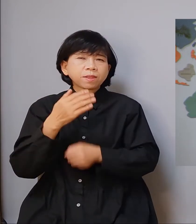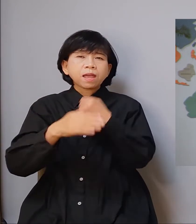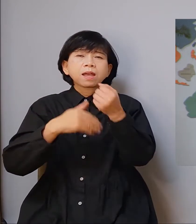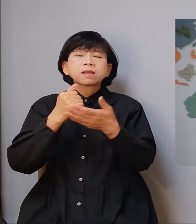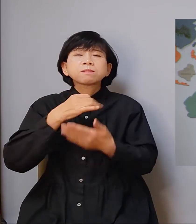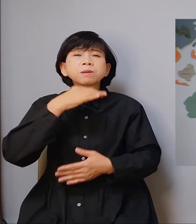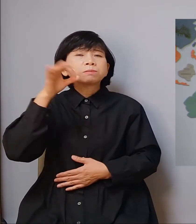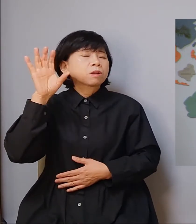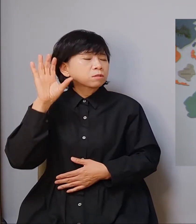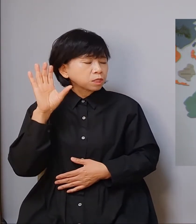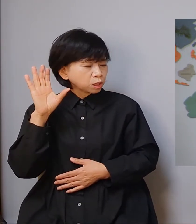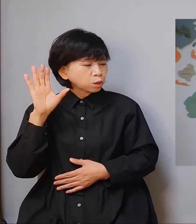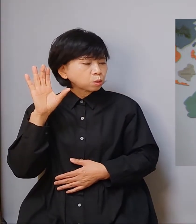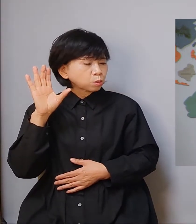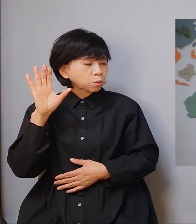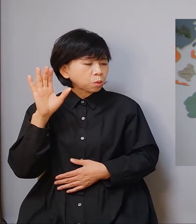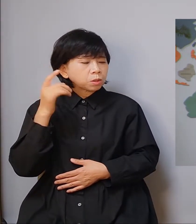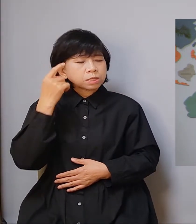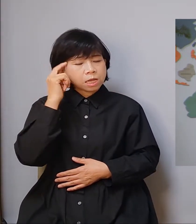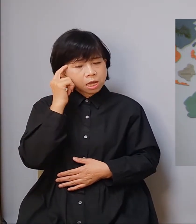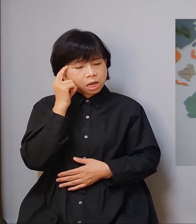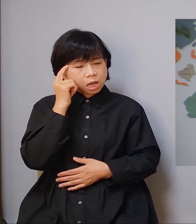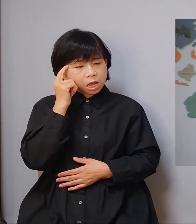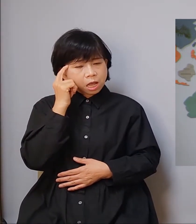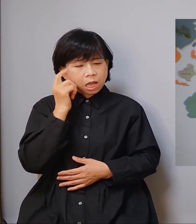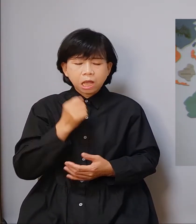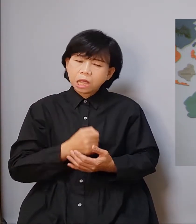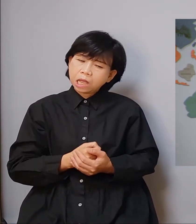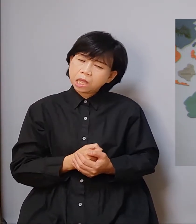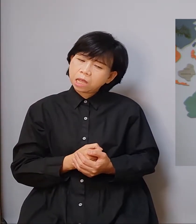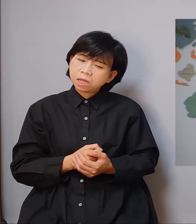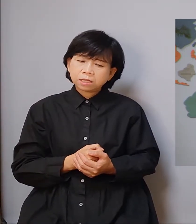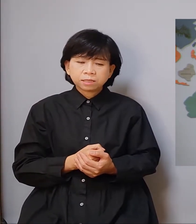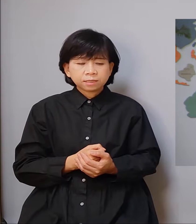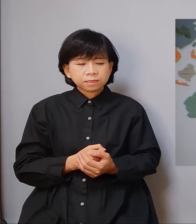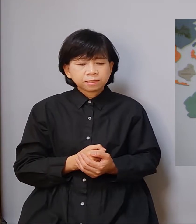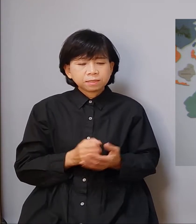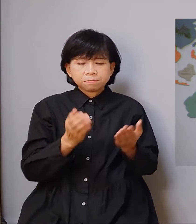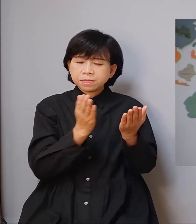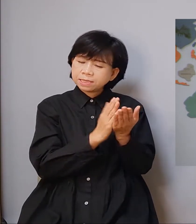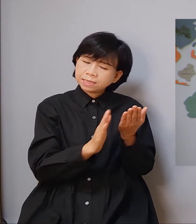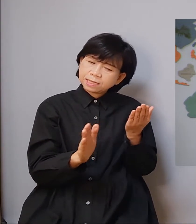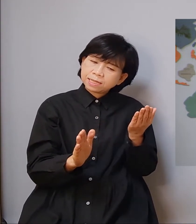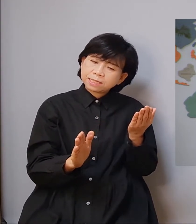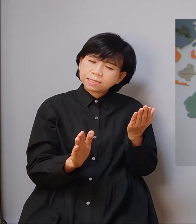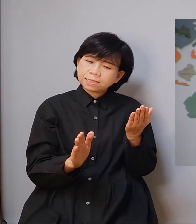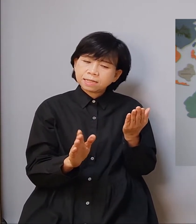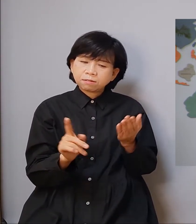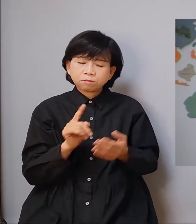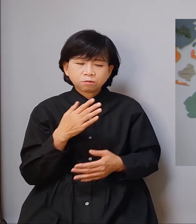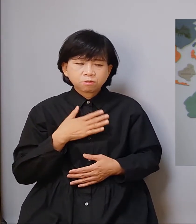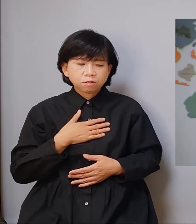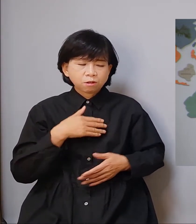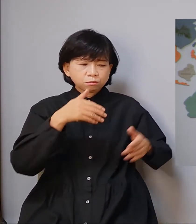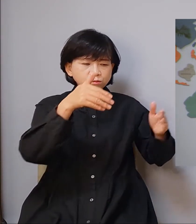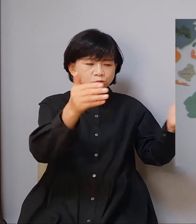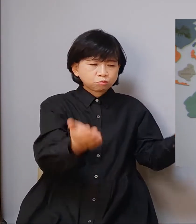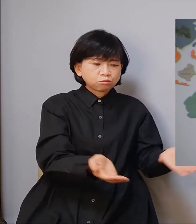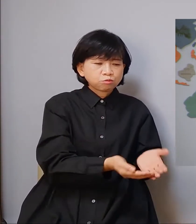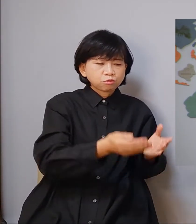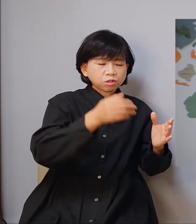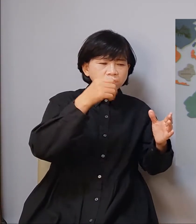듣는다고 해도 우리가 생각해 보니까 이것은 앞뒤가 맞지 않는 거죠. 어떻게 나를 구덩이에 던지는 게